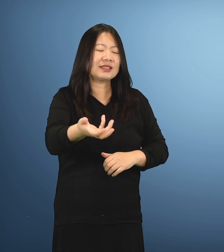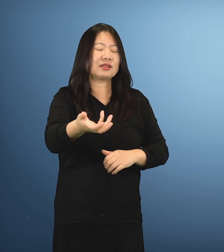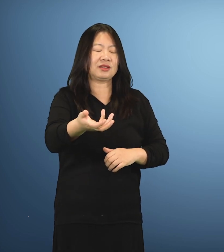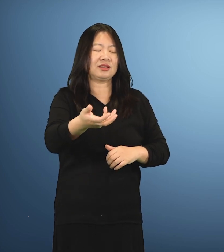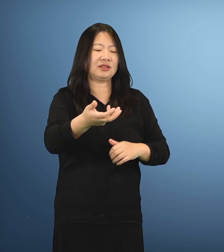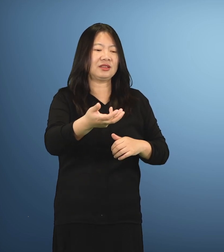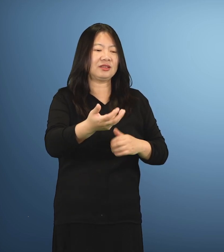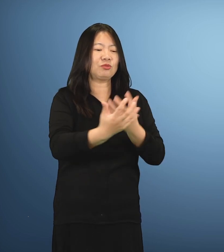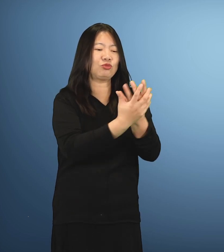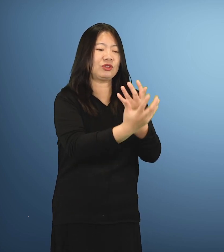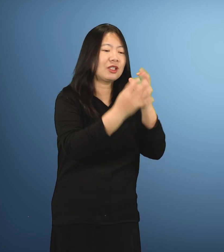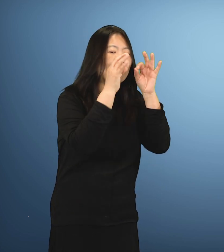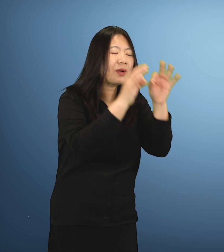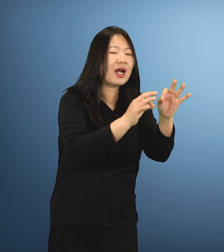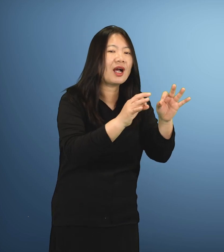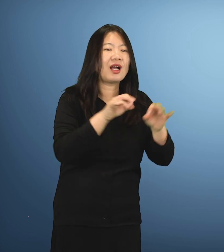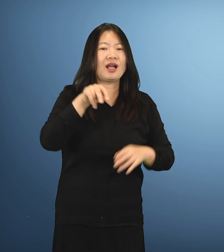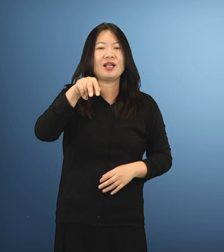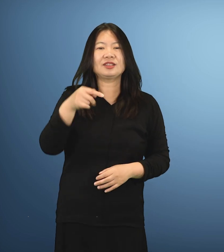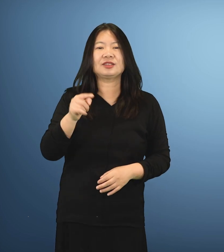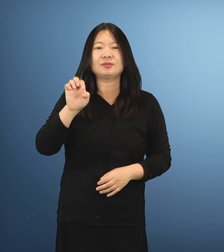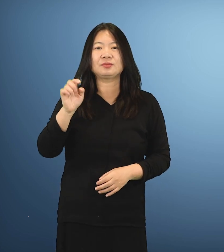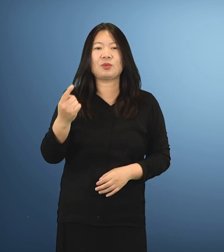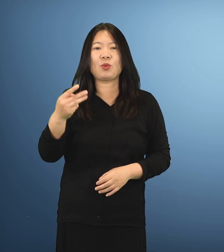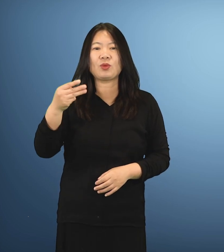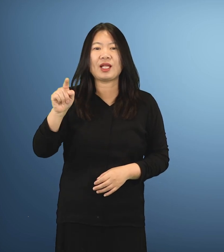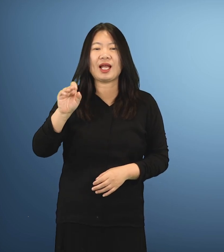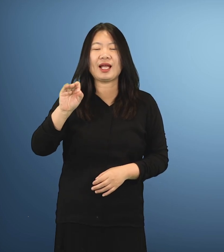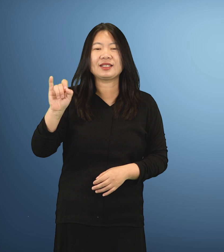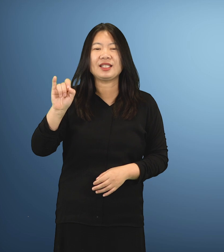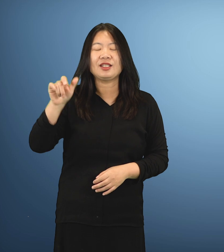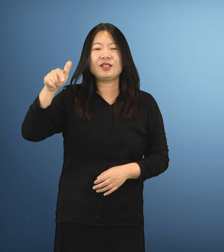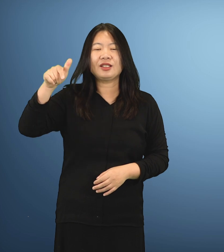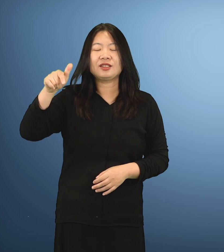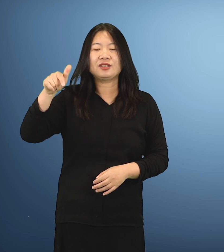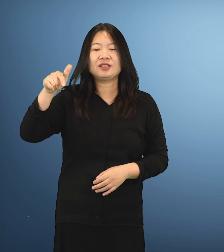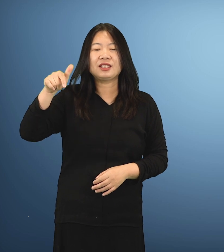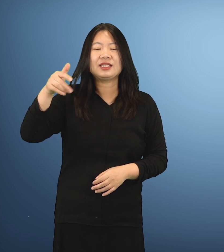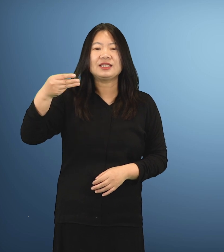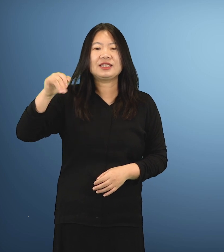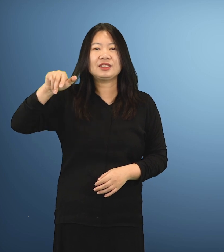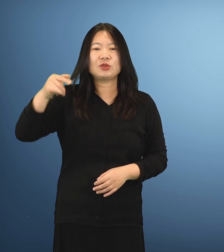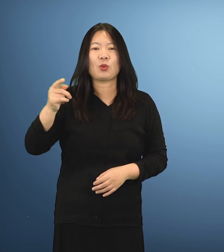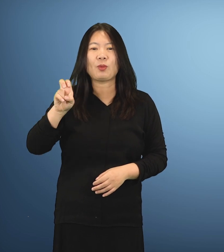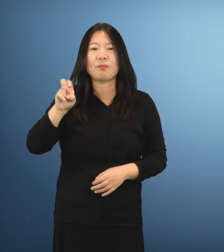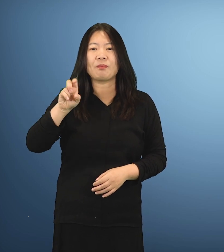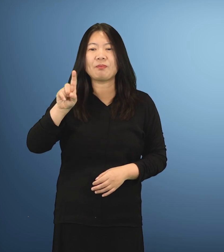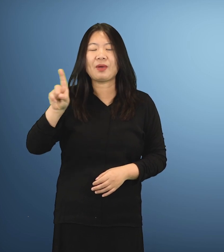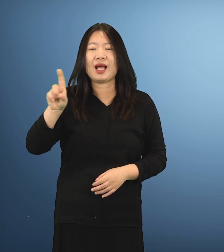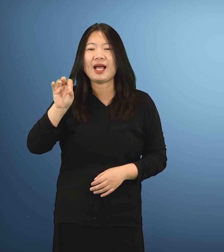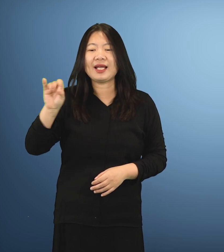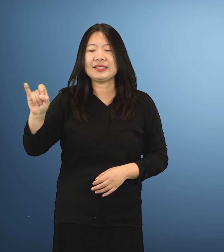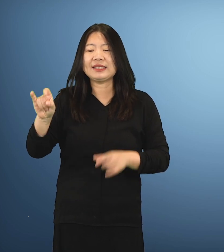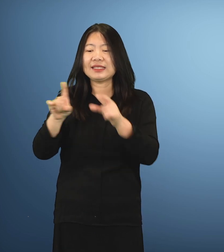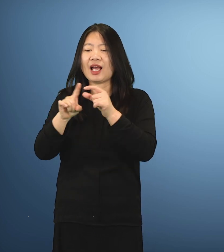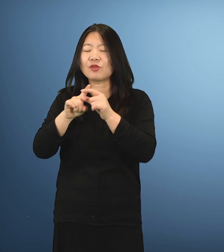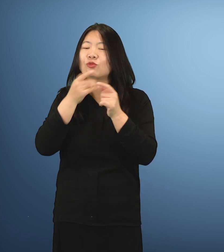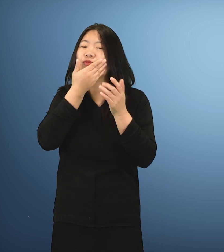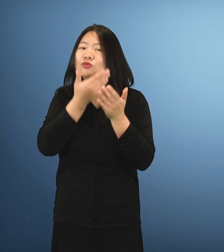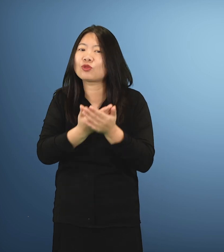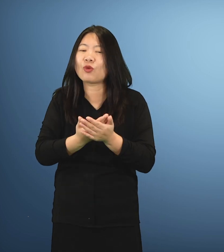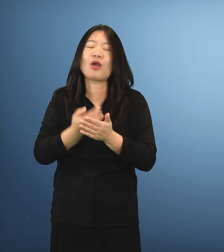스플랑크니조마이, 이 단어 기억나시죠? 아주 중요한 단어라 그랬어요. 구원의 근거가 되고 구원의 시작이 되는